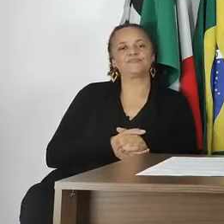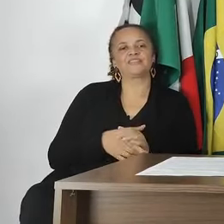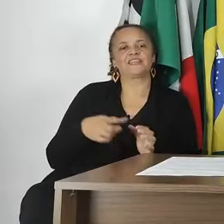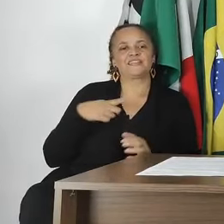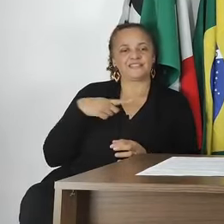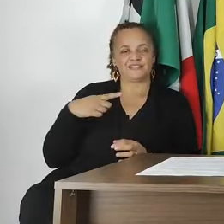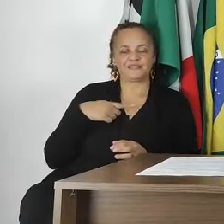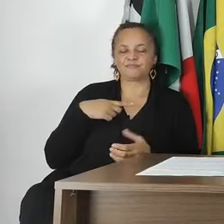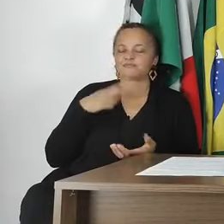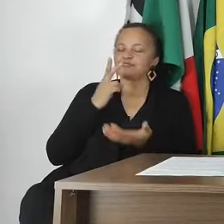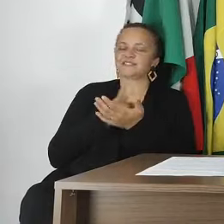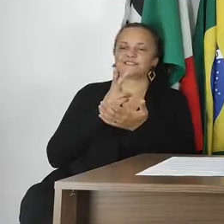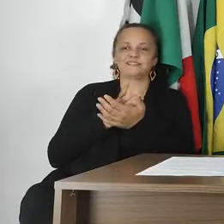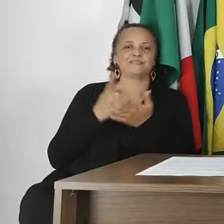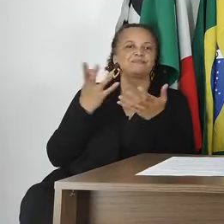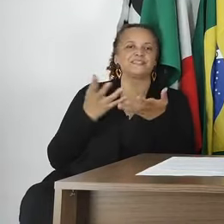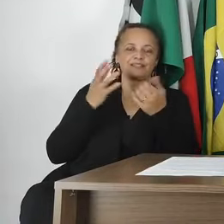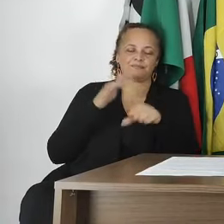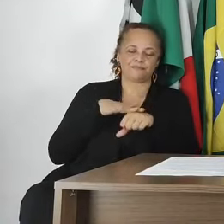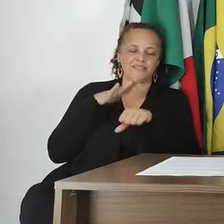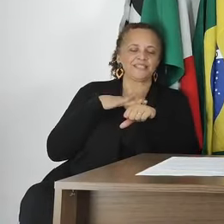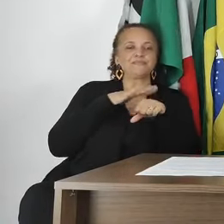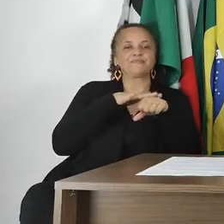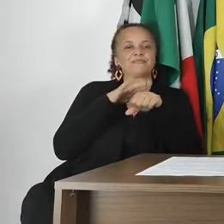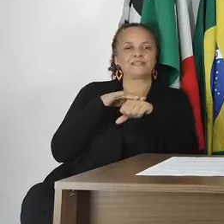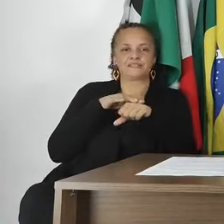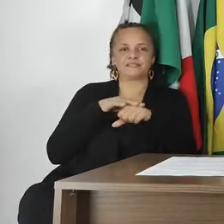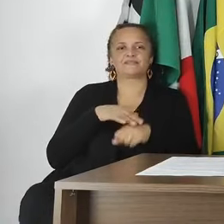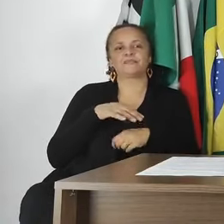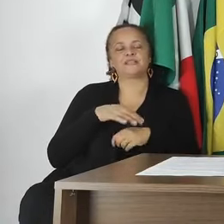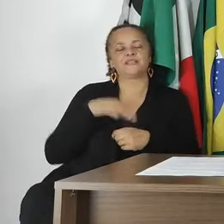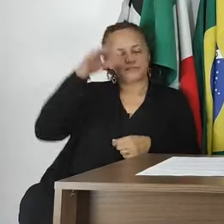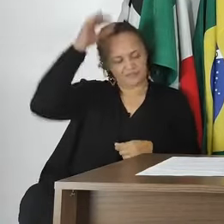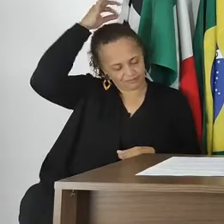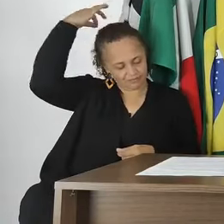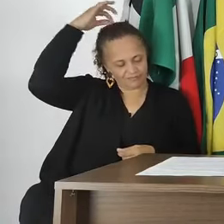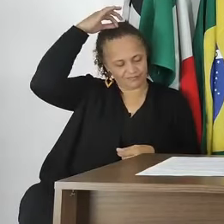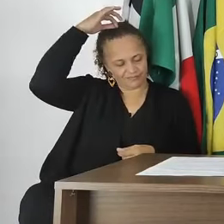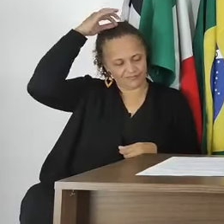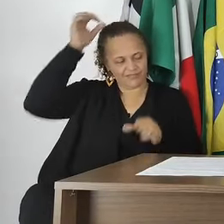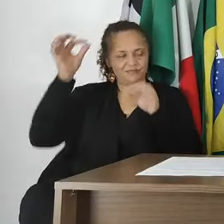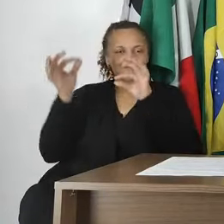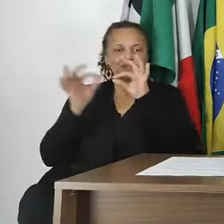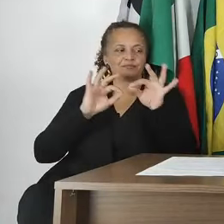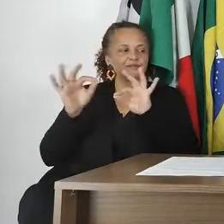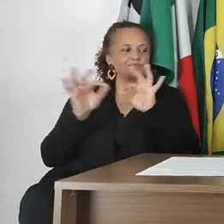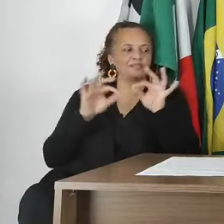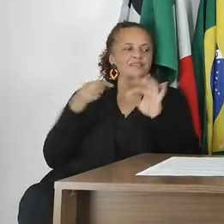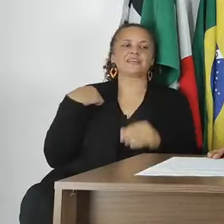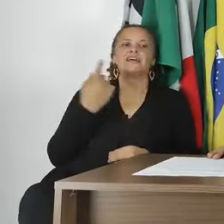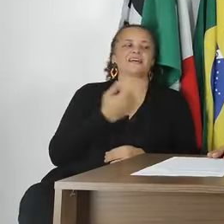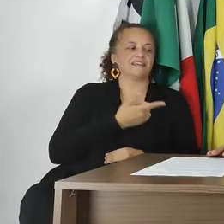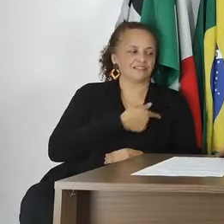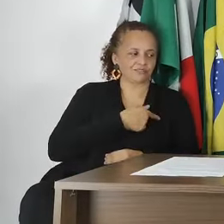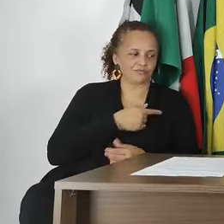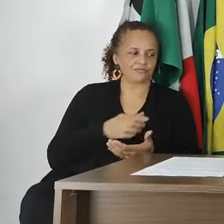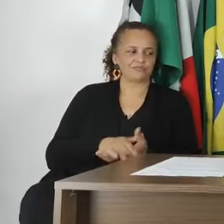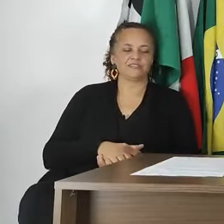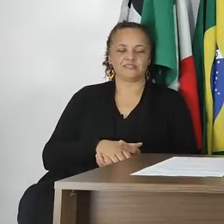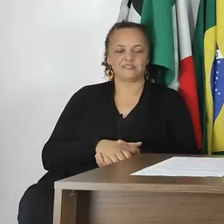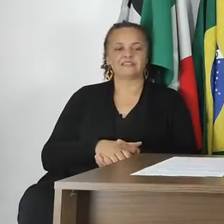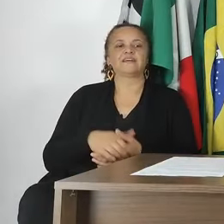que se abrir cada vez mais para a pessoa do Espírito Santo, para que eles venham nos capacitar a fazer essa obra, venham nos capacitar cada